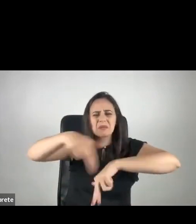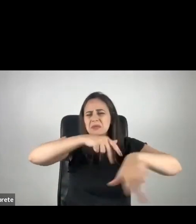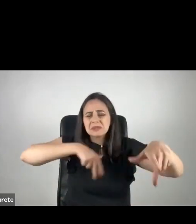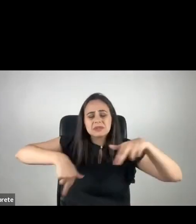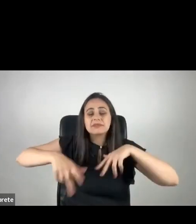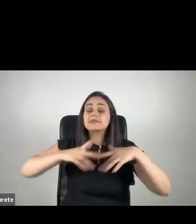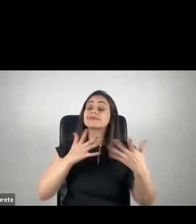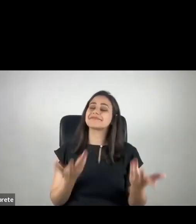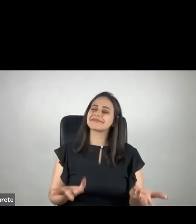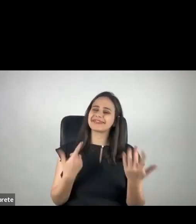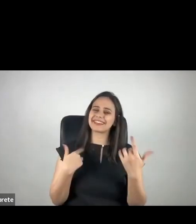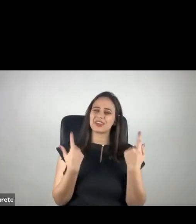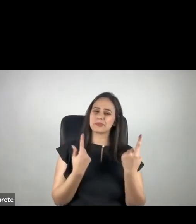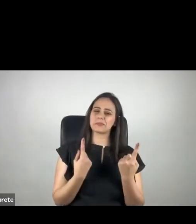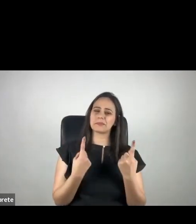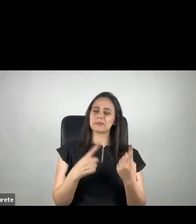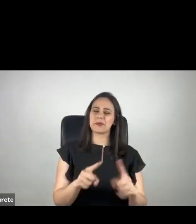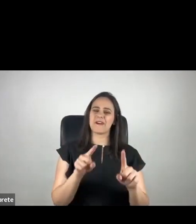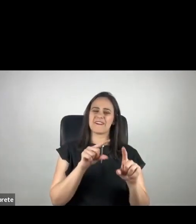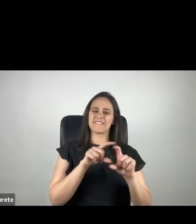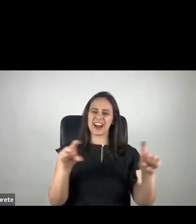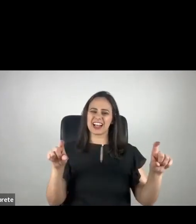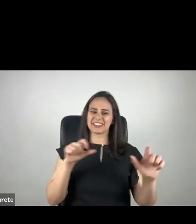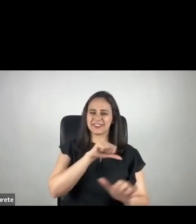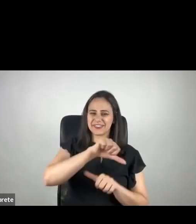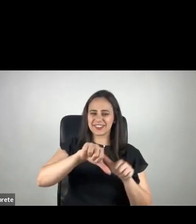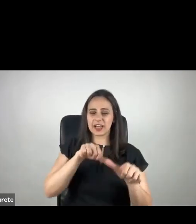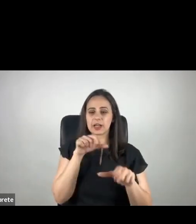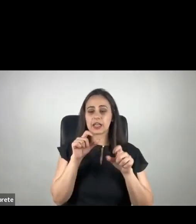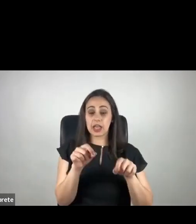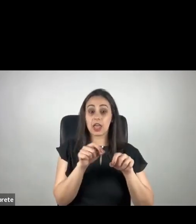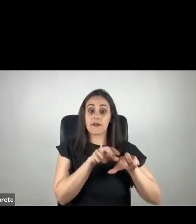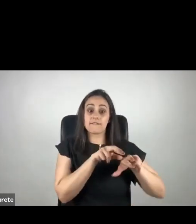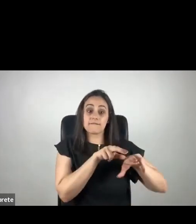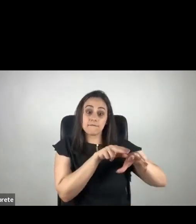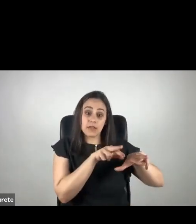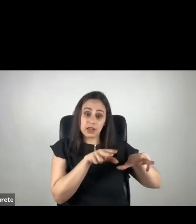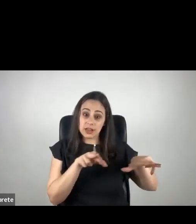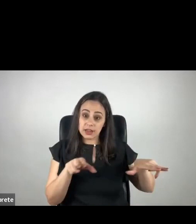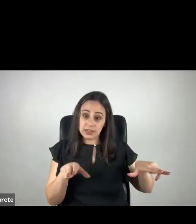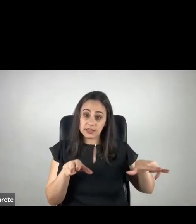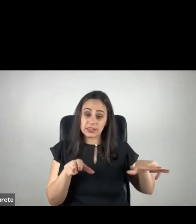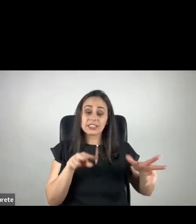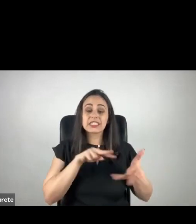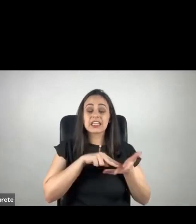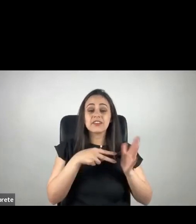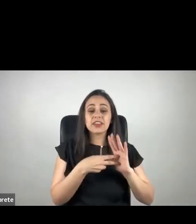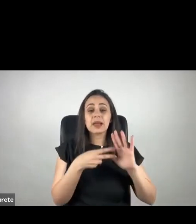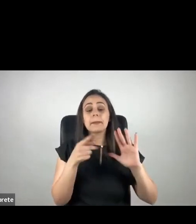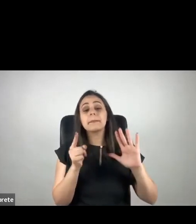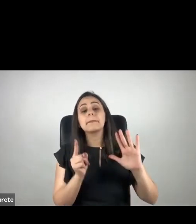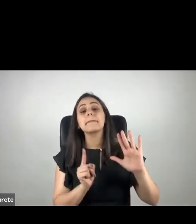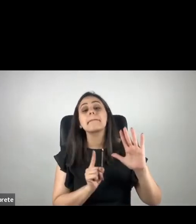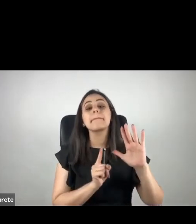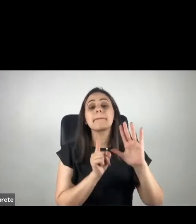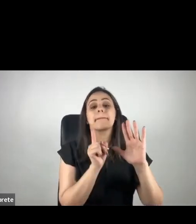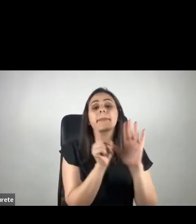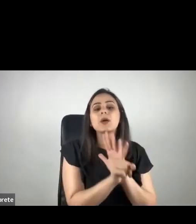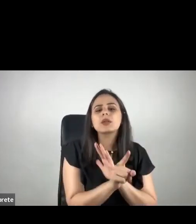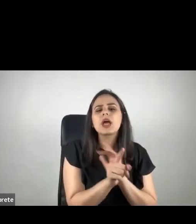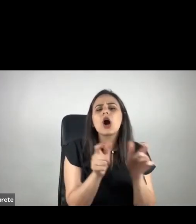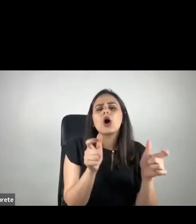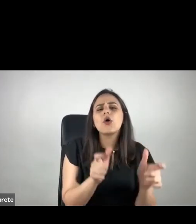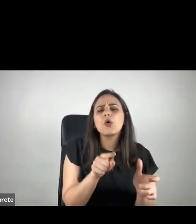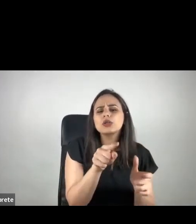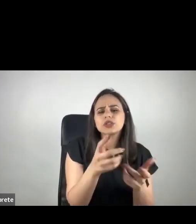uma provocação, rearranjo dessa frase, falando diversidade é perguntar para onde você quer